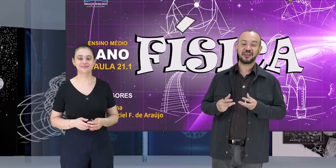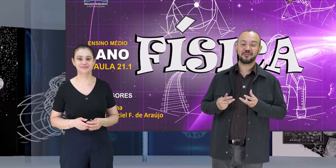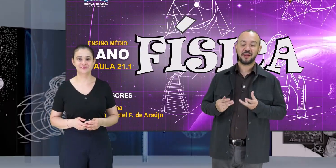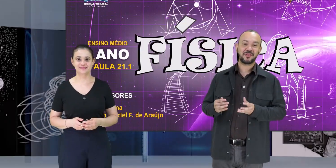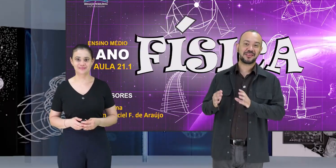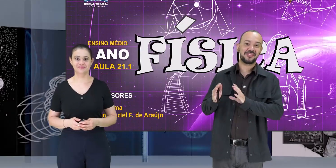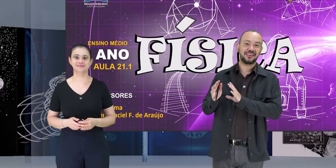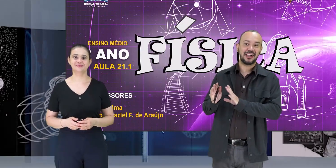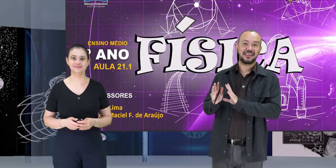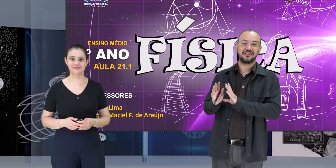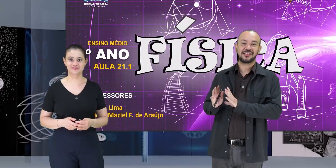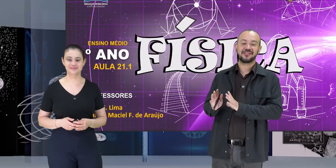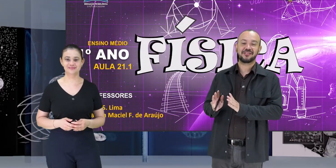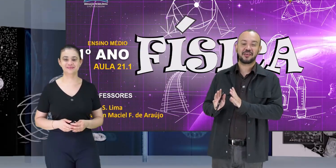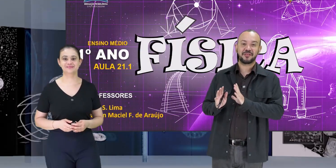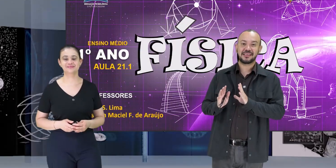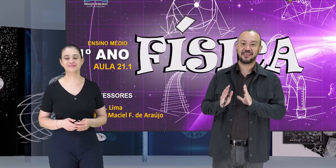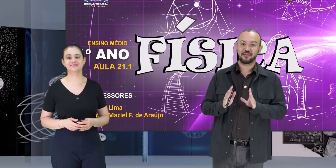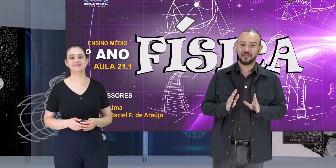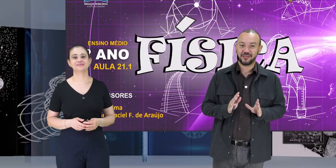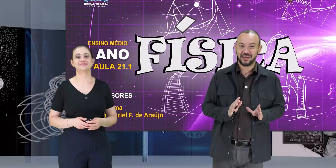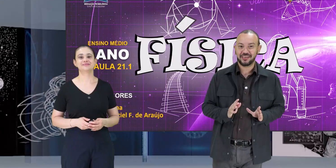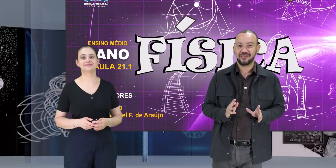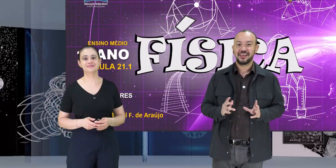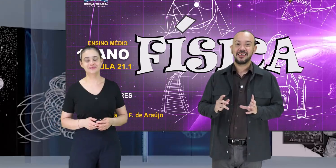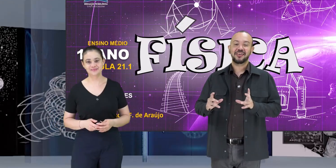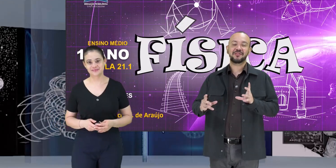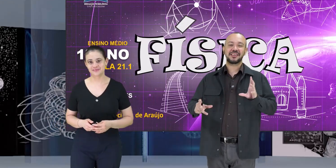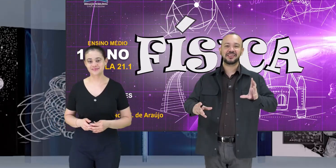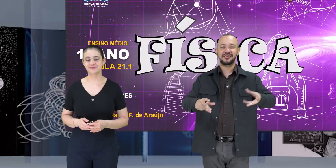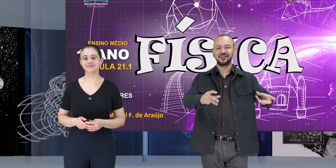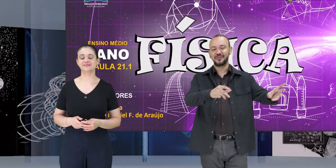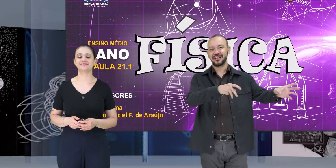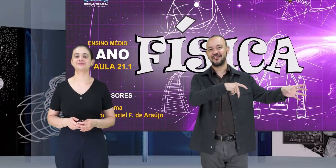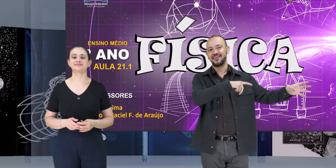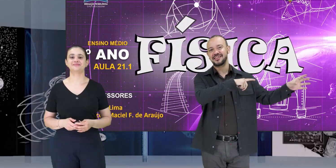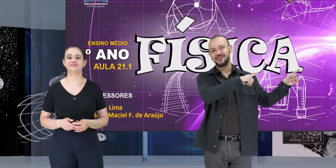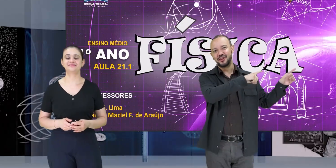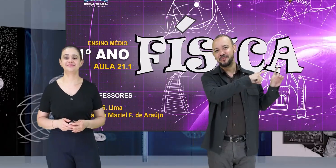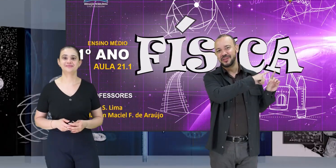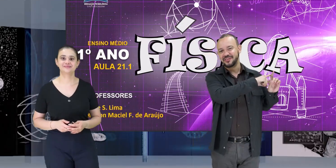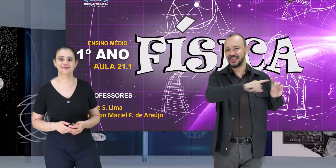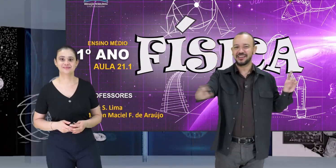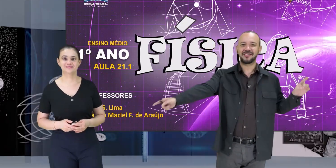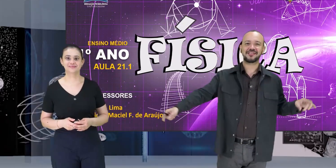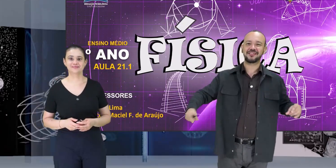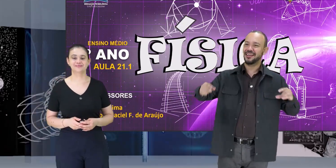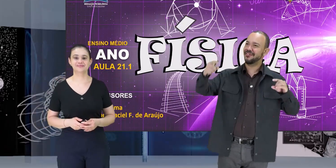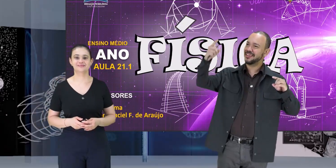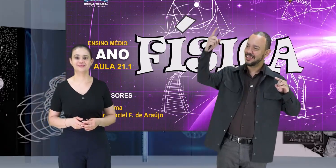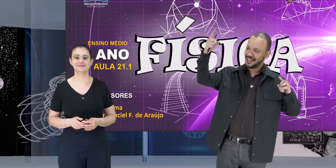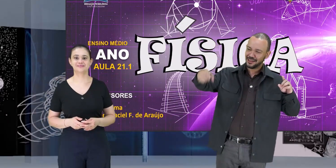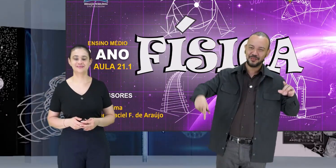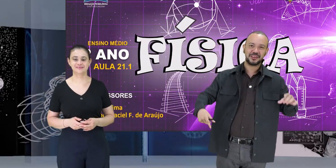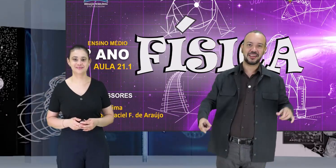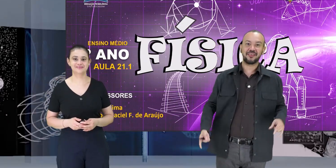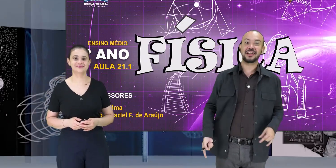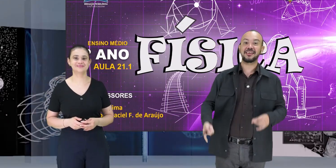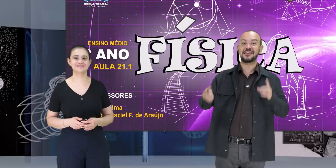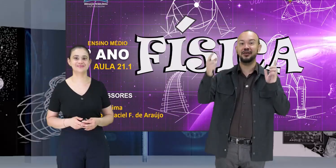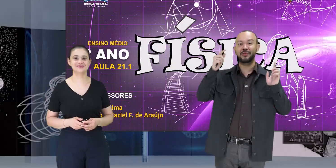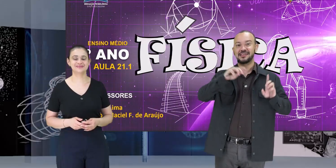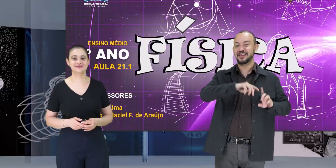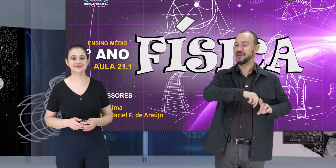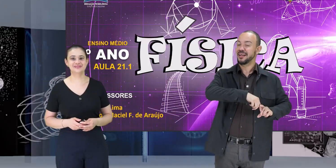aula muito bem posicionada aí no estudo da física do primeiro ano, onde você já estudou muita coisa. Um corpo que corre na horizontal, que cai na vertical,